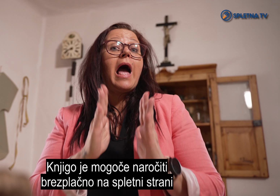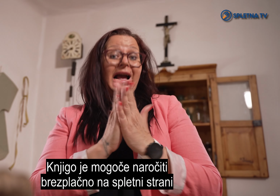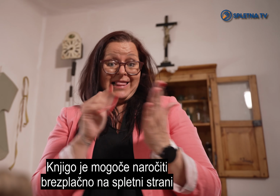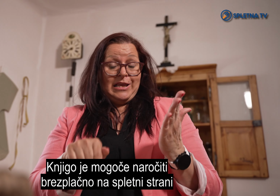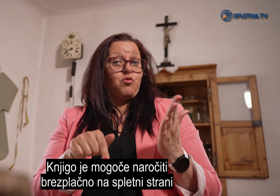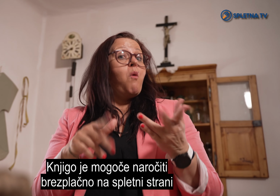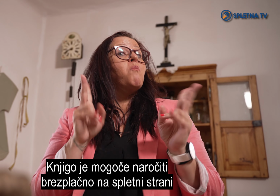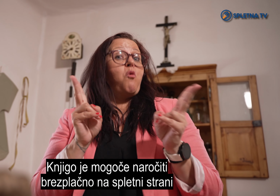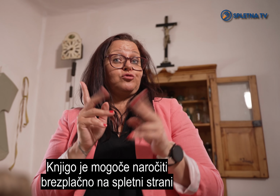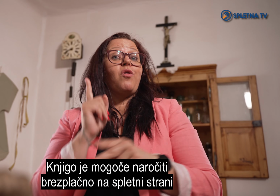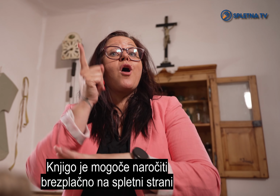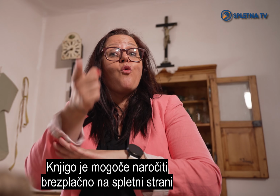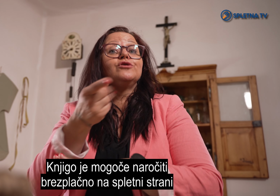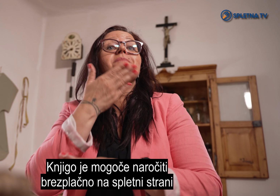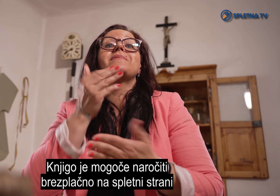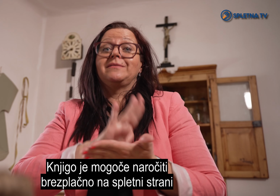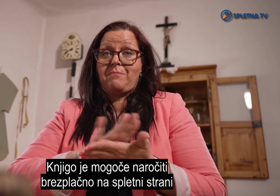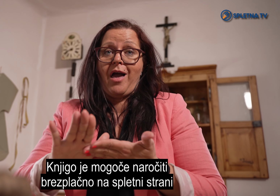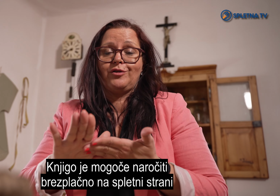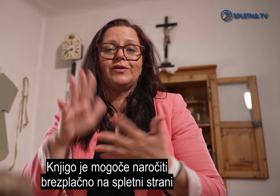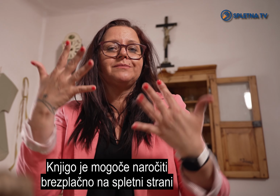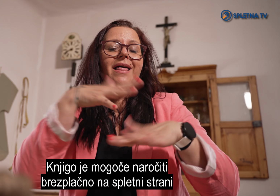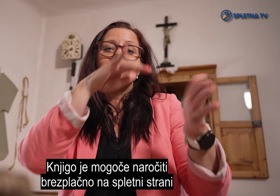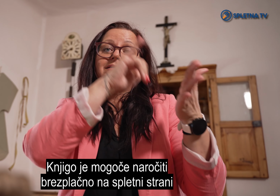Knjigo je mogoče naročiti brezplačno na spletni strani